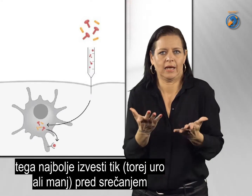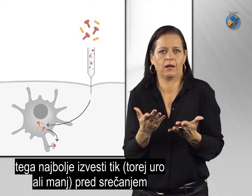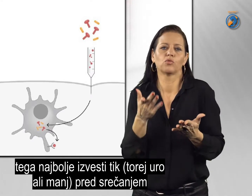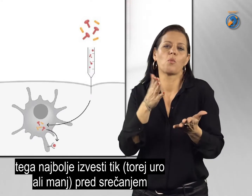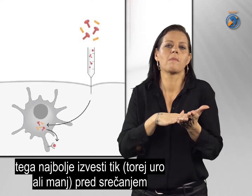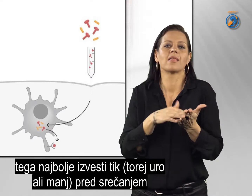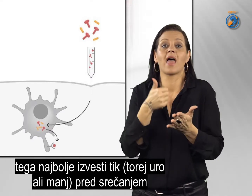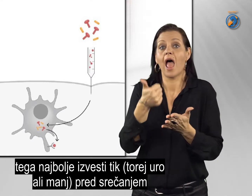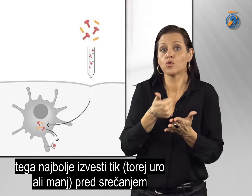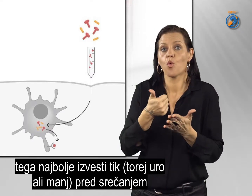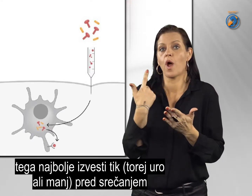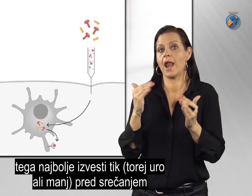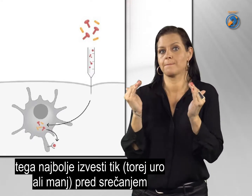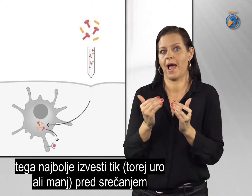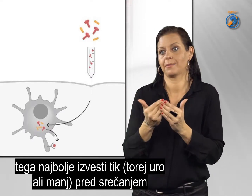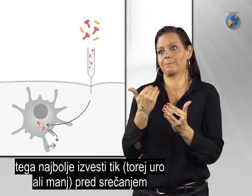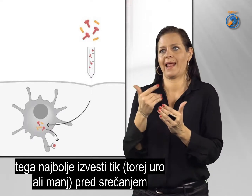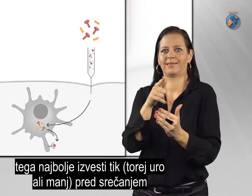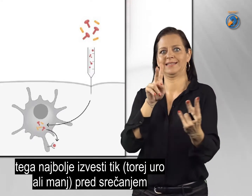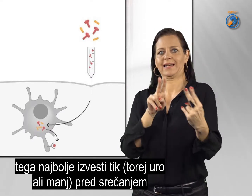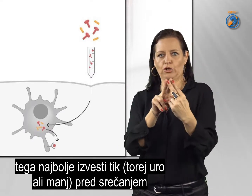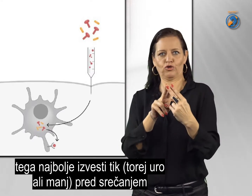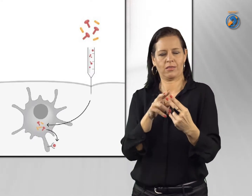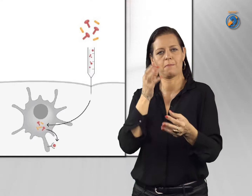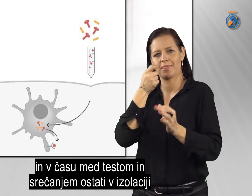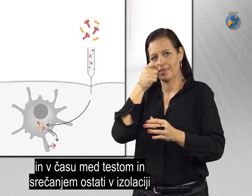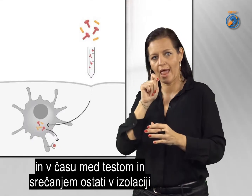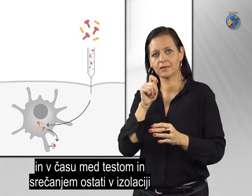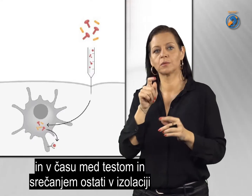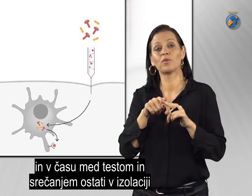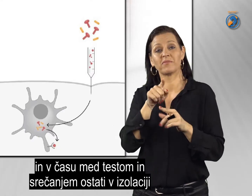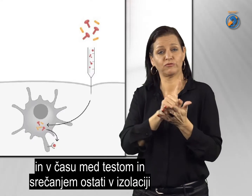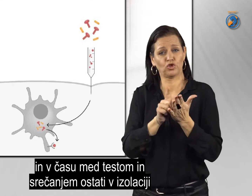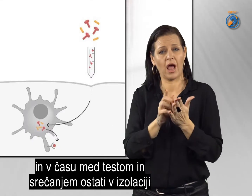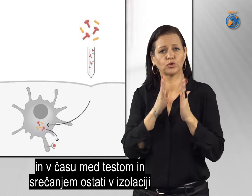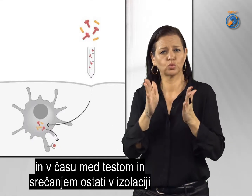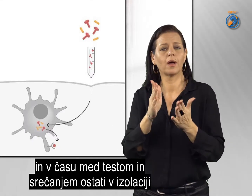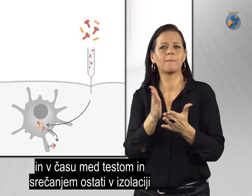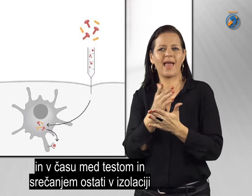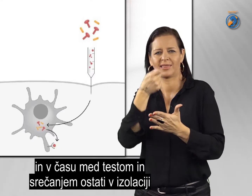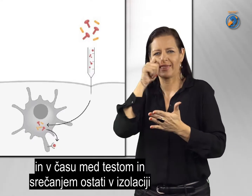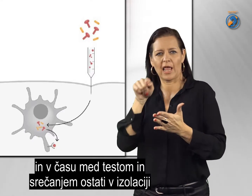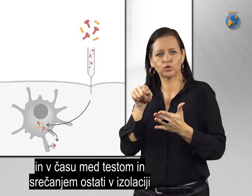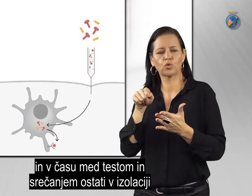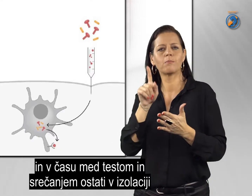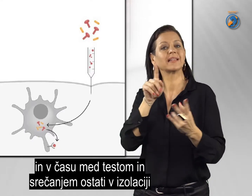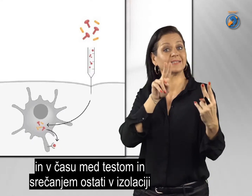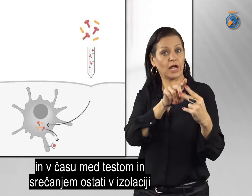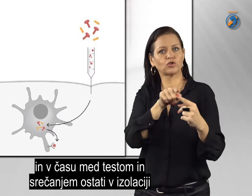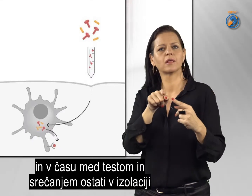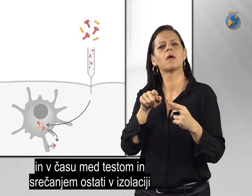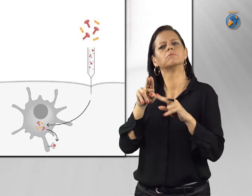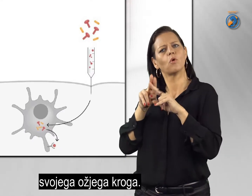torej uro ali manj, pred srečanjem in v času med testom in srečanjem ostati v izolaciji svojega ožjega